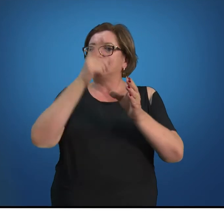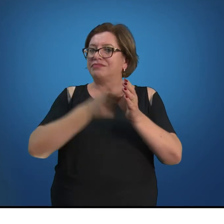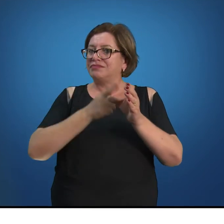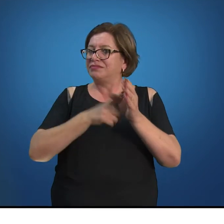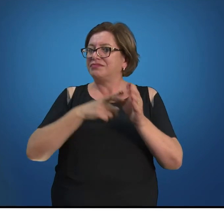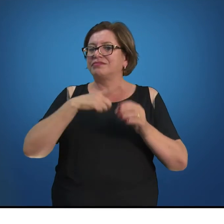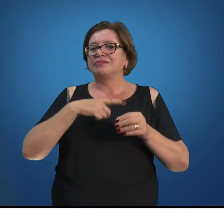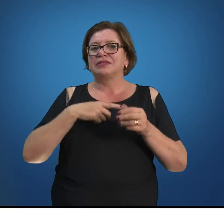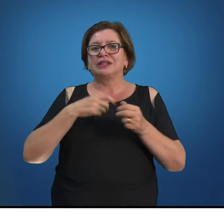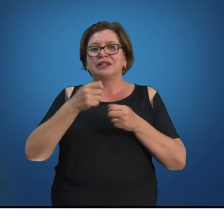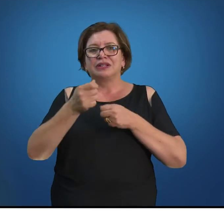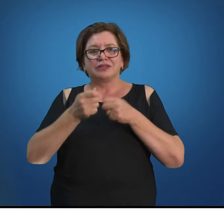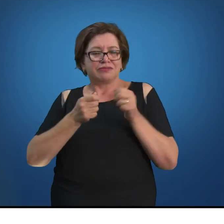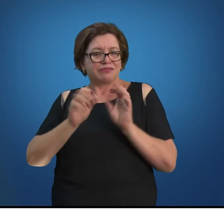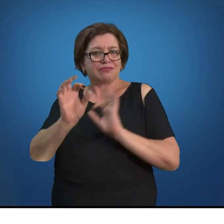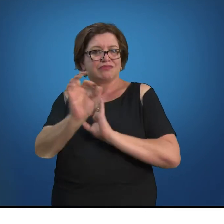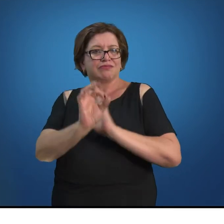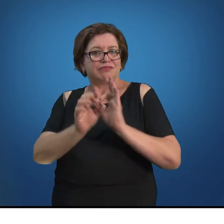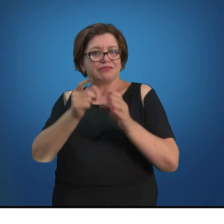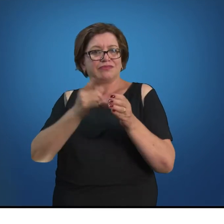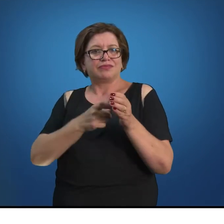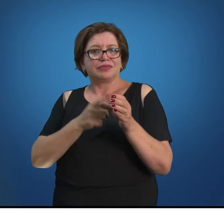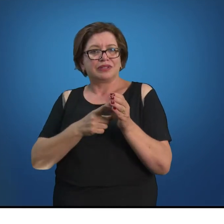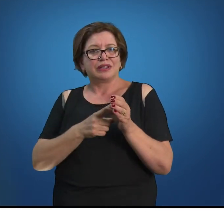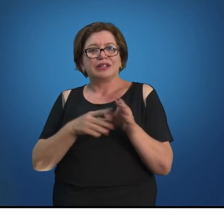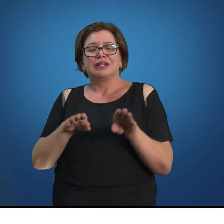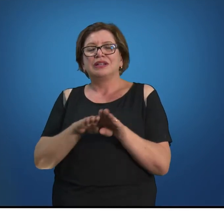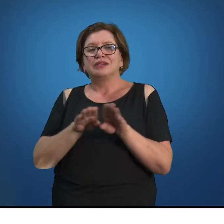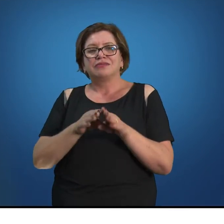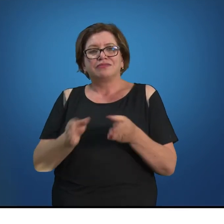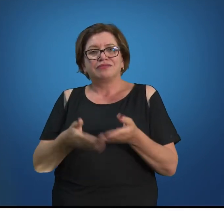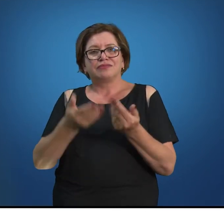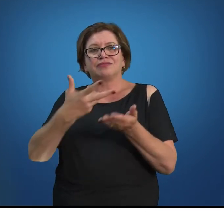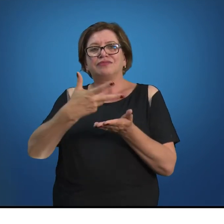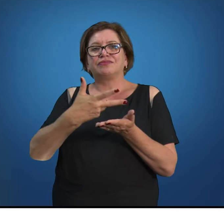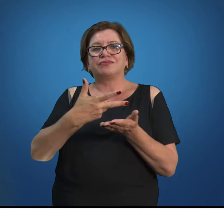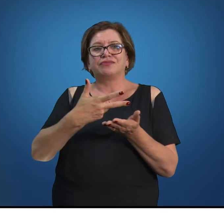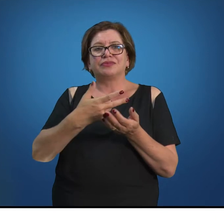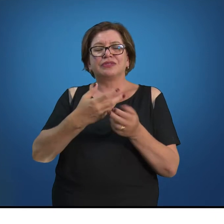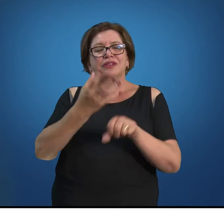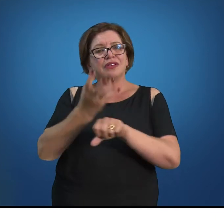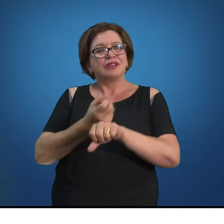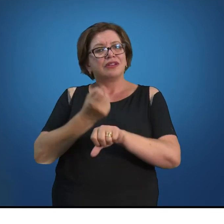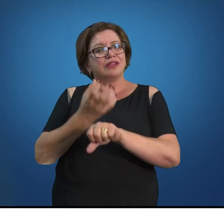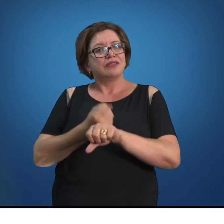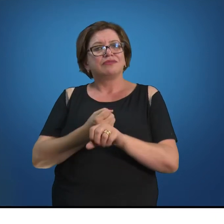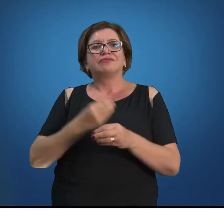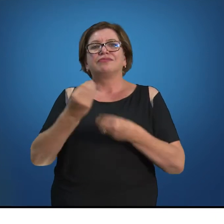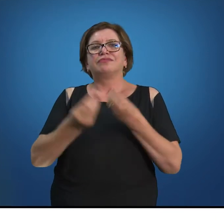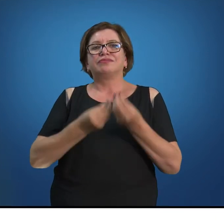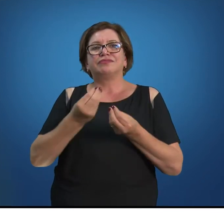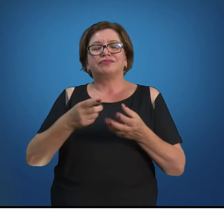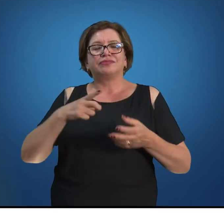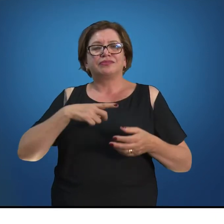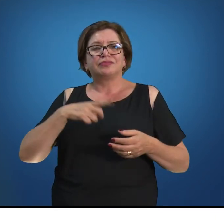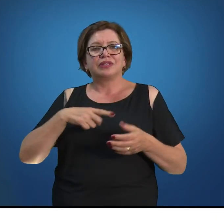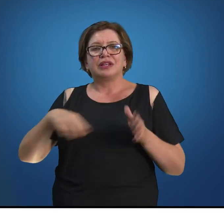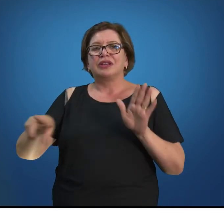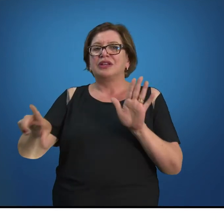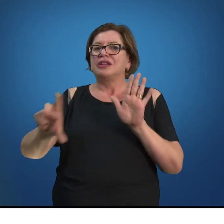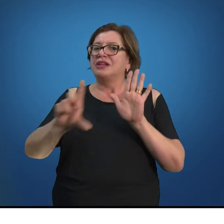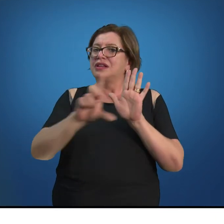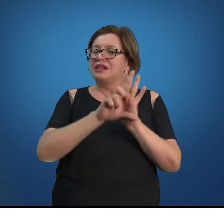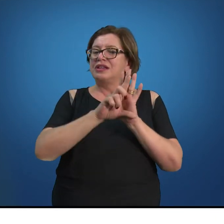controle urbanístico e de incentivo fiscal, o Plano Diretor, a Lei de Uso e Ocupação de